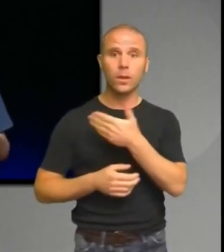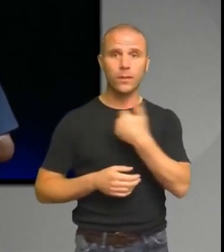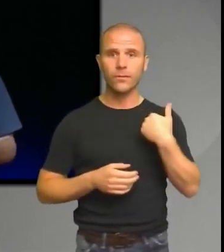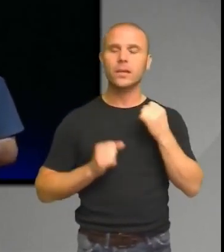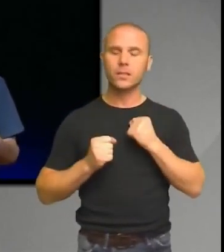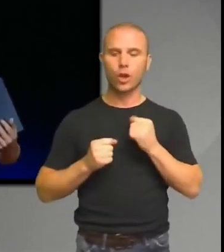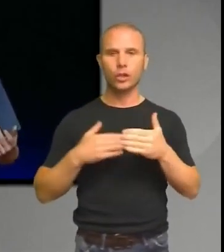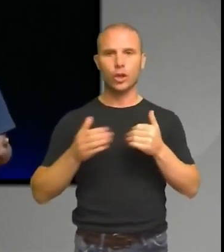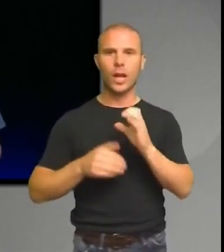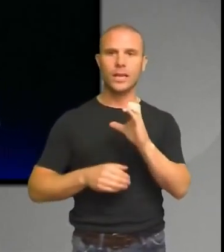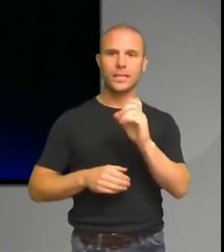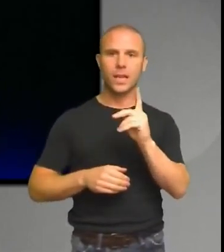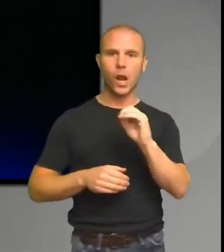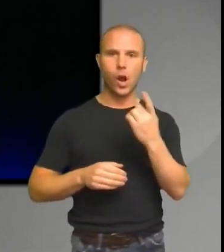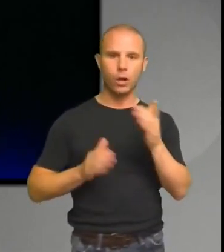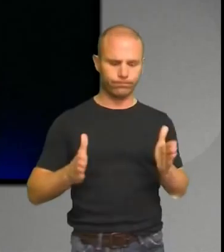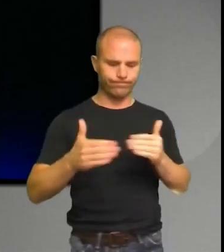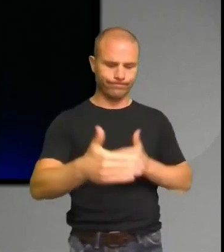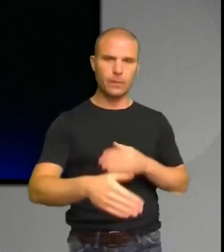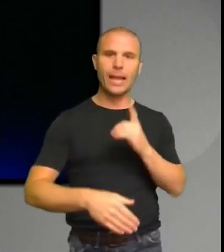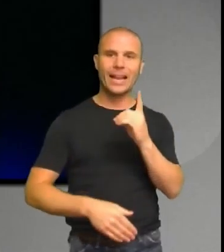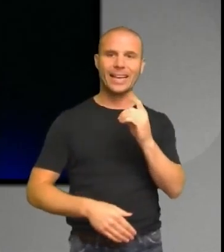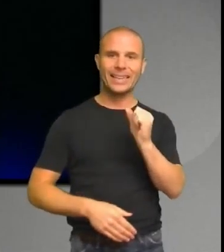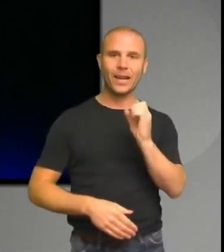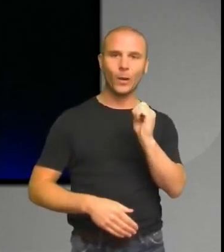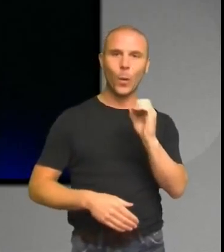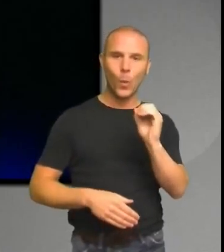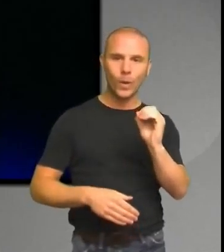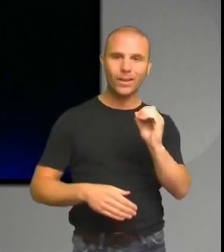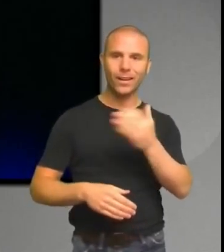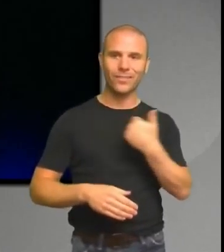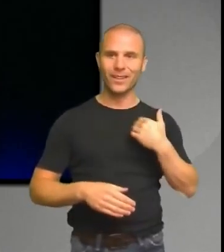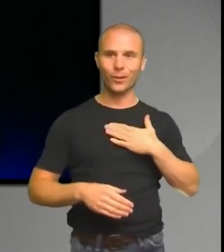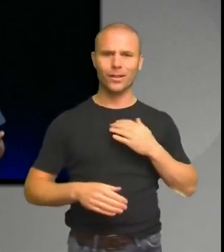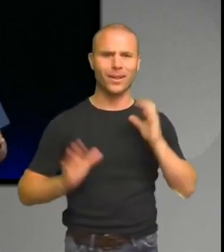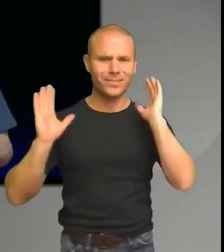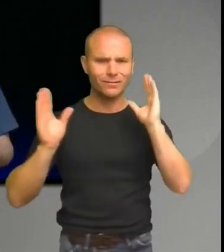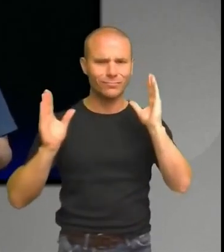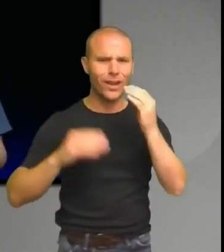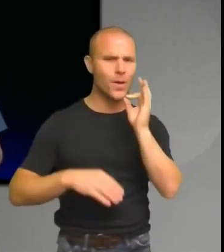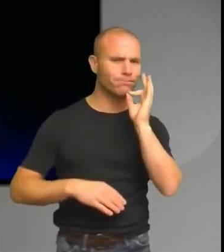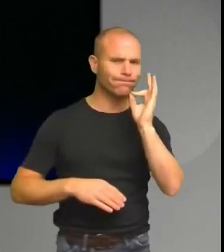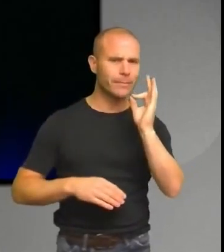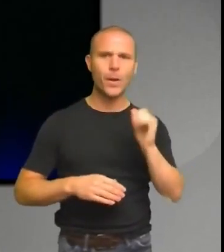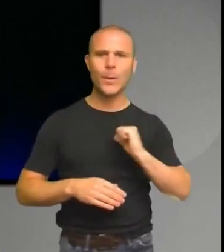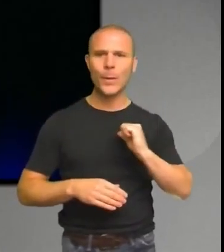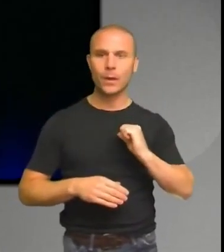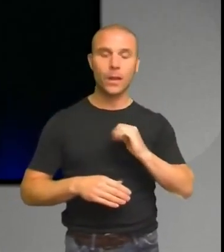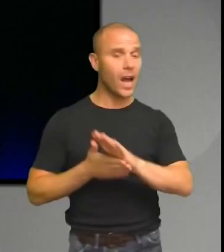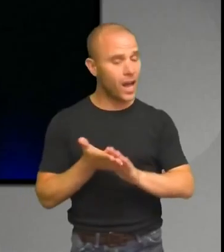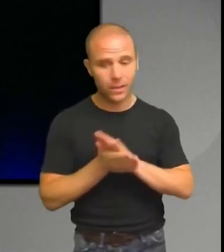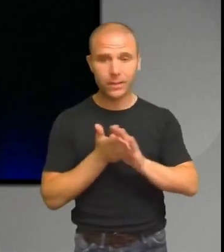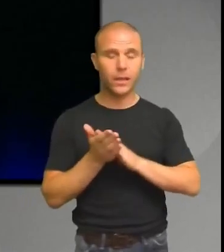göra ett chassi i Lego. Jag menar, vi tyckte att det skulle vara skitballt. För att vi hade aldrig sett eller hört